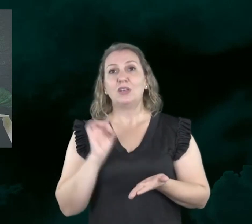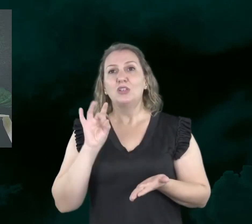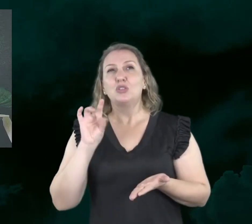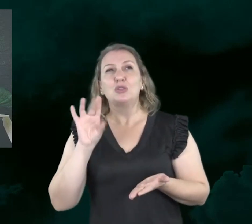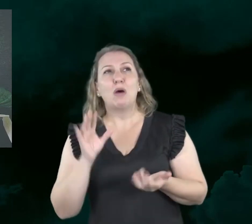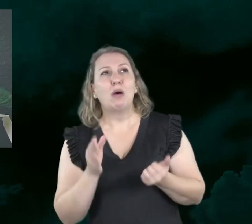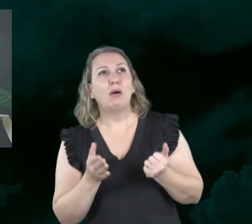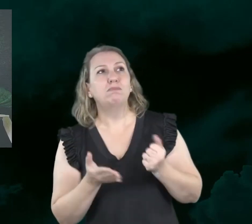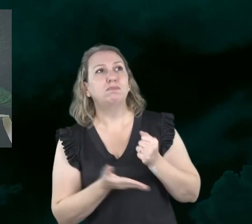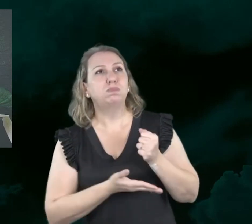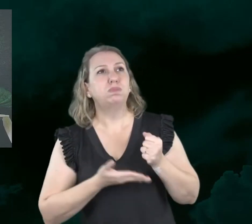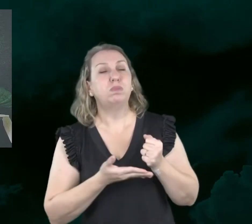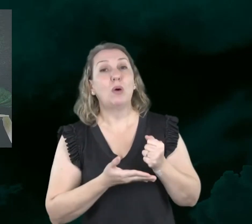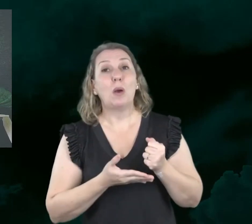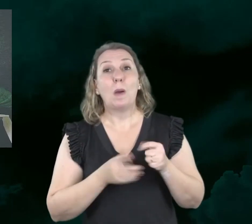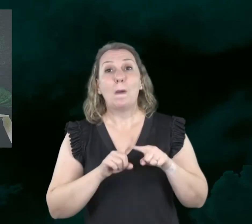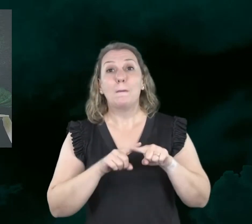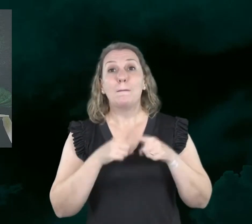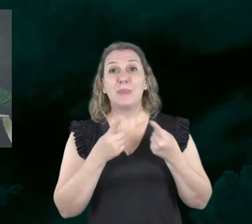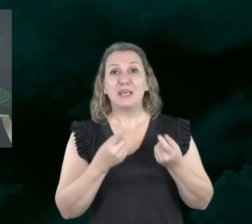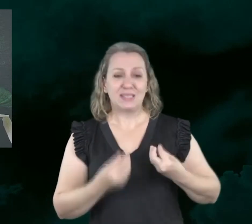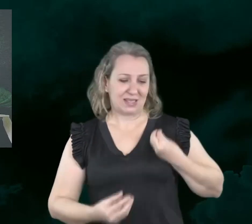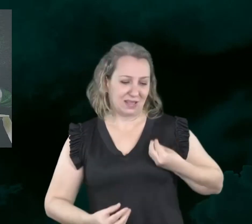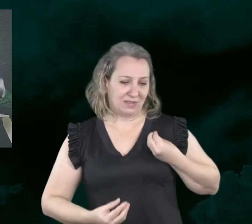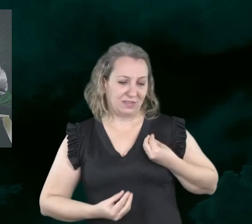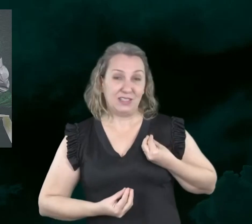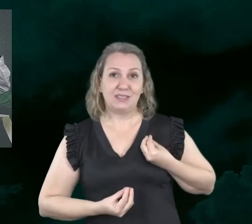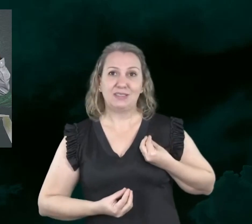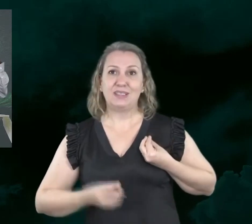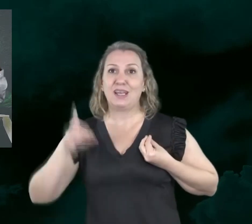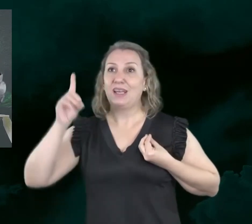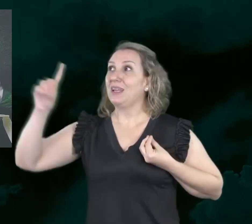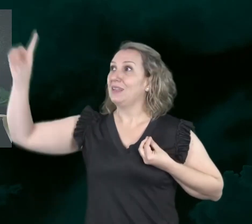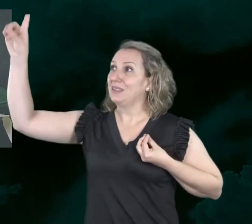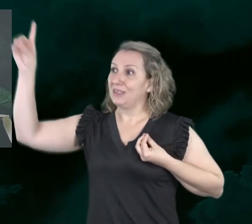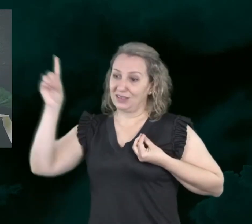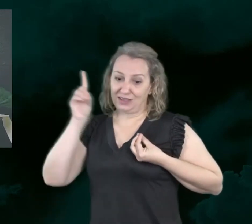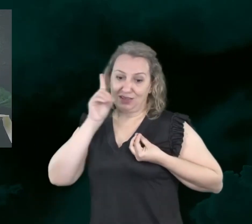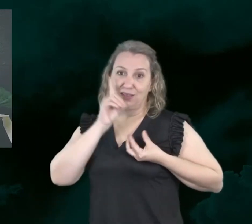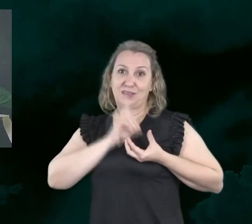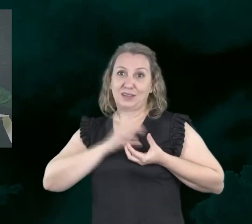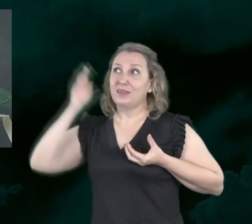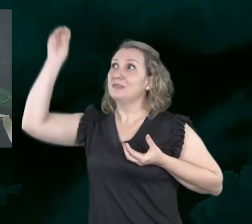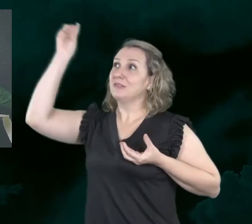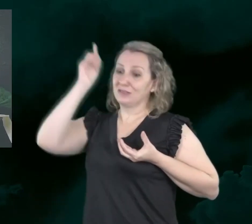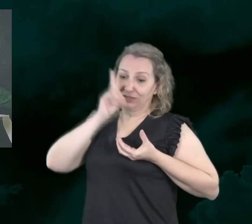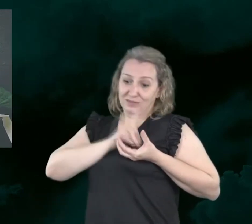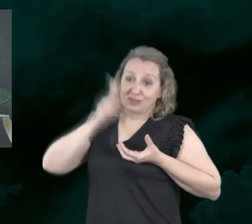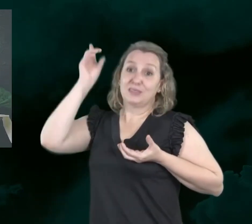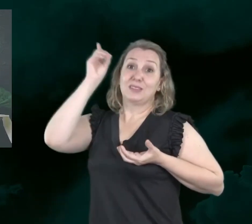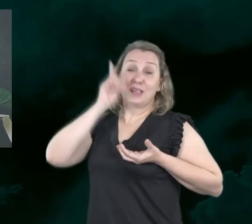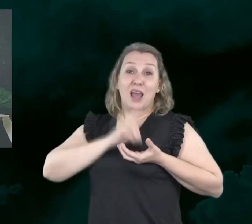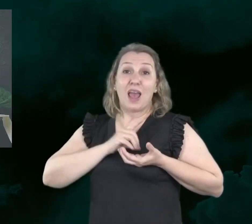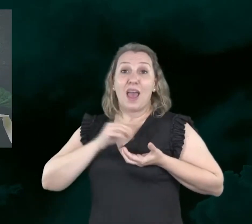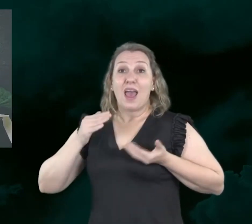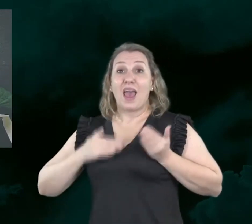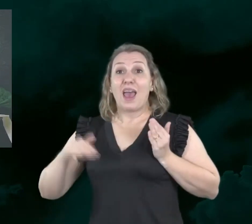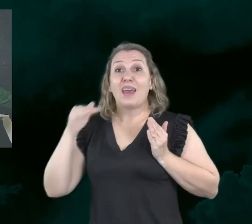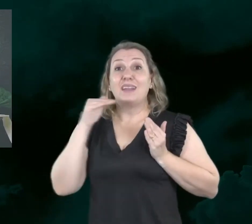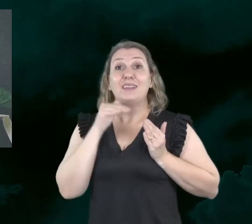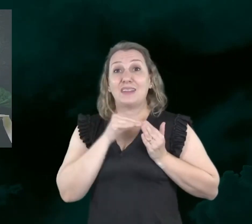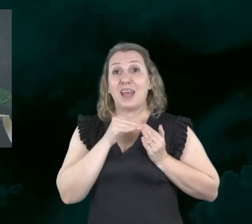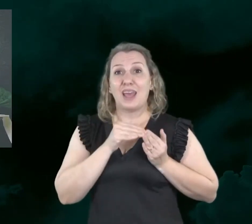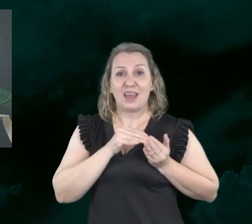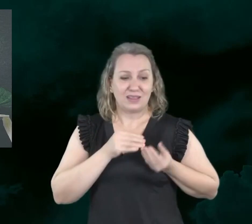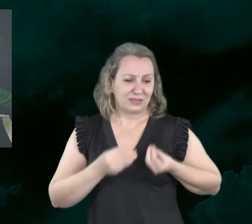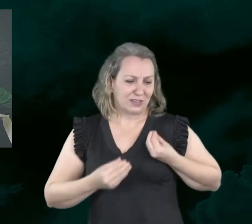verdade está sendo constituída em nós como realidade. Como realidade. E vai